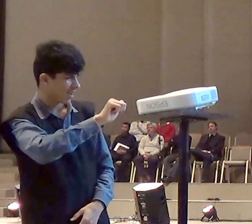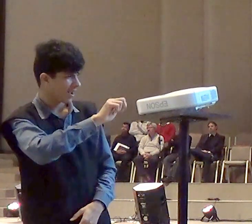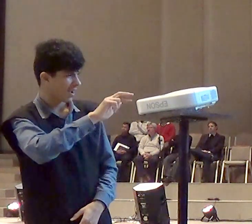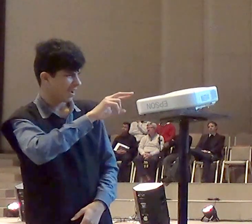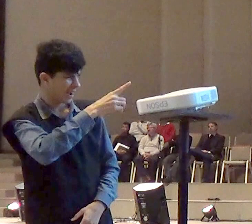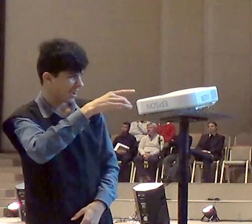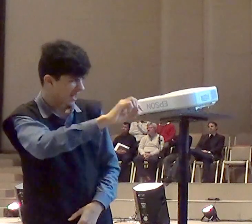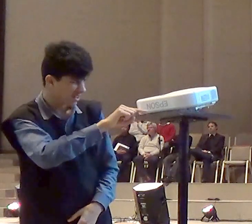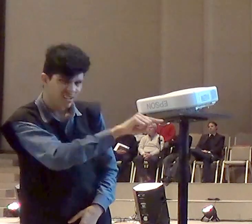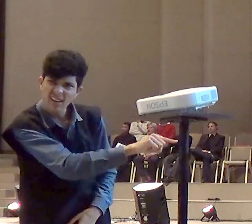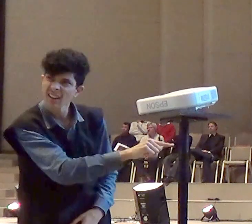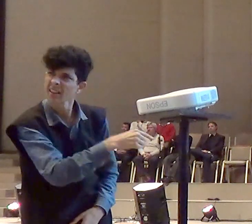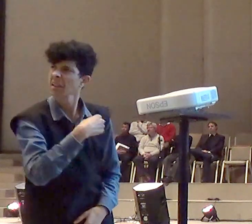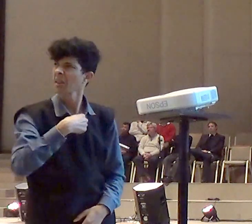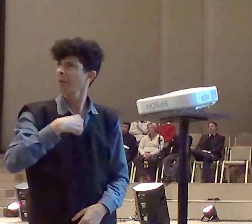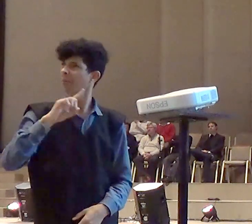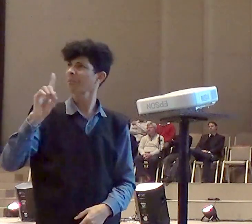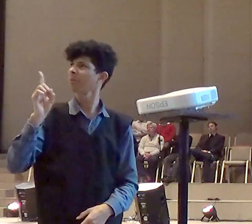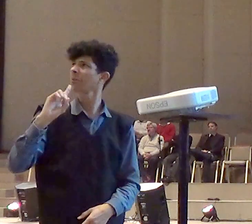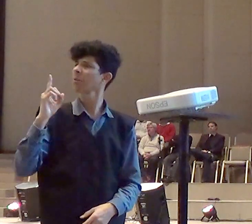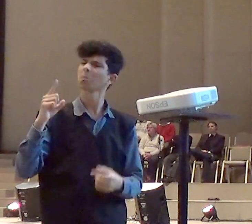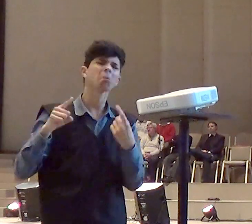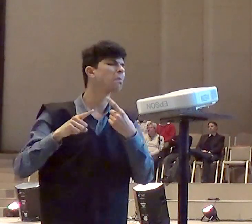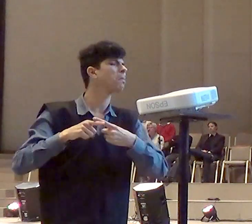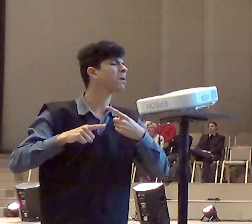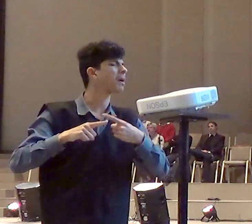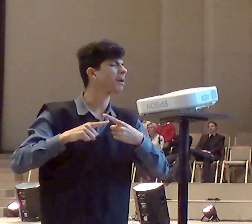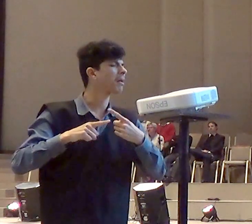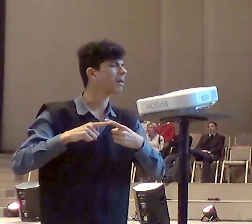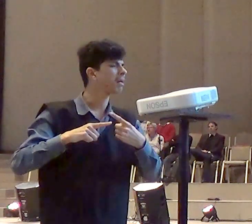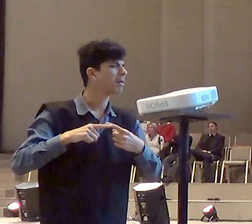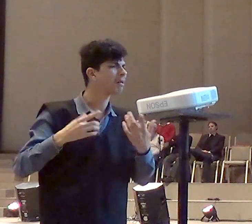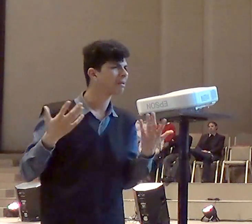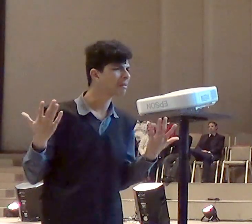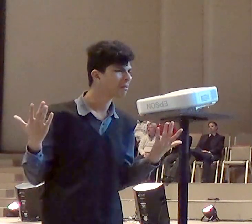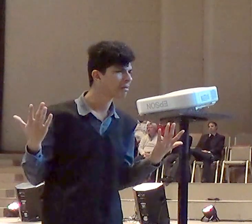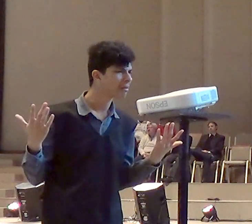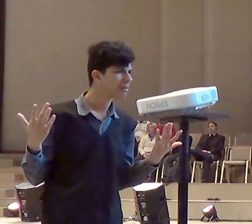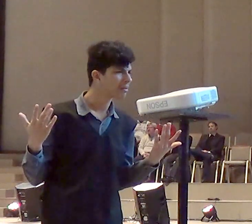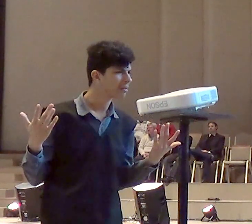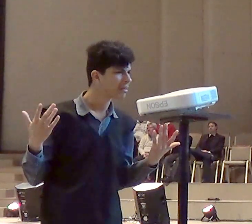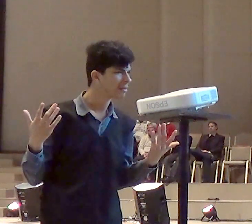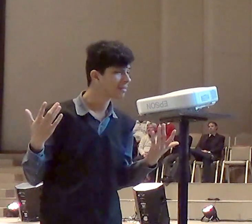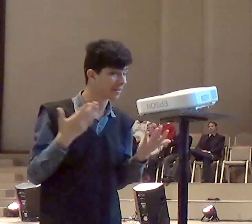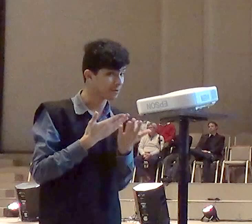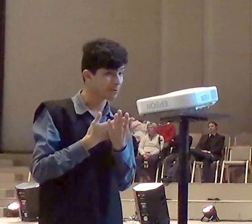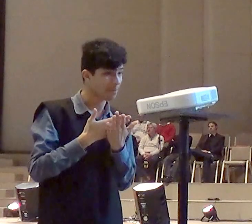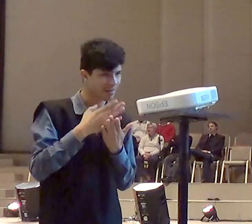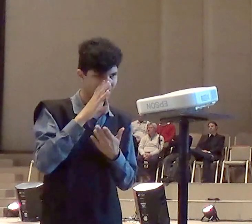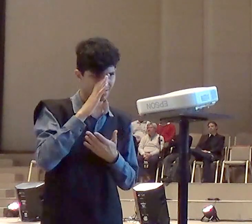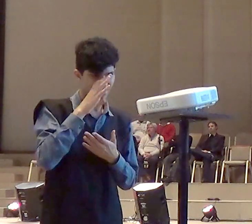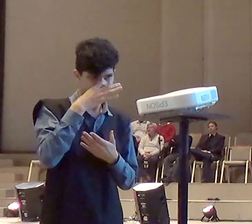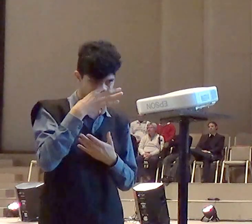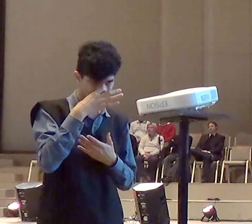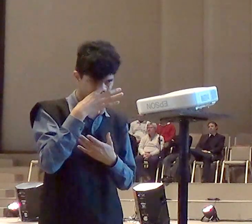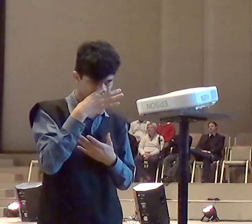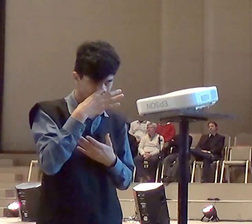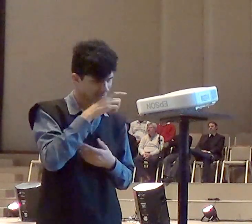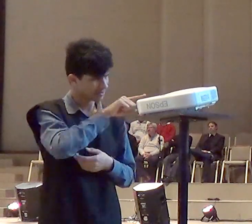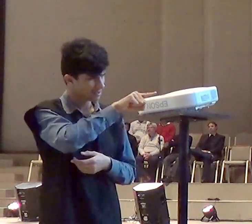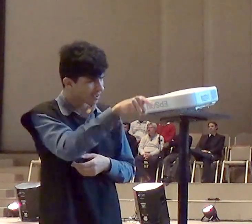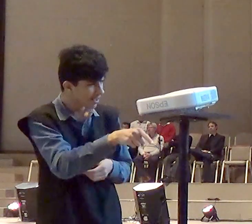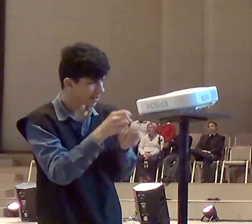esse negócio tá mal contado agora Moisés é o nosso Líder Miriam é a profetiza